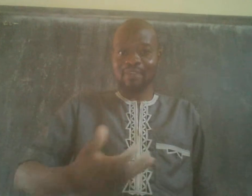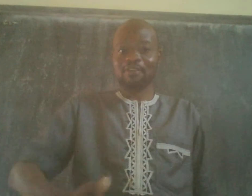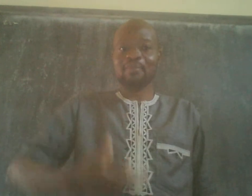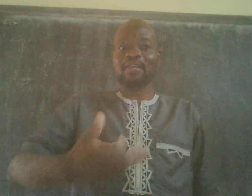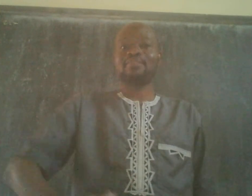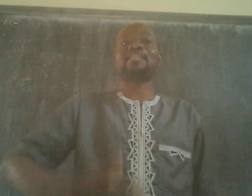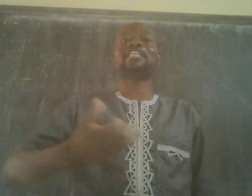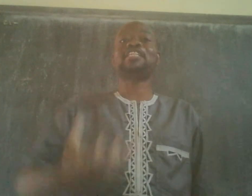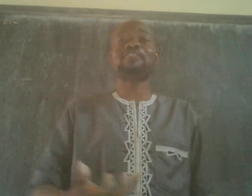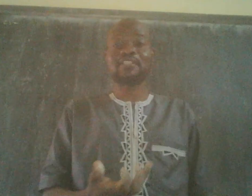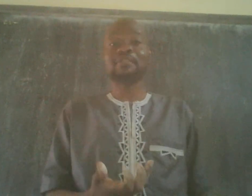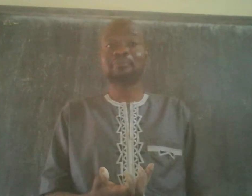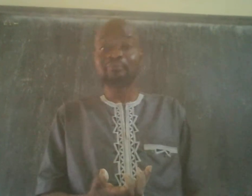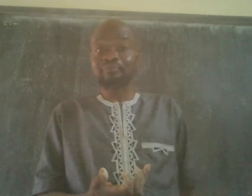La femme est très satisfaite.